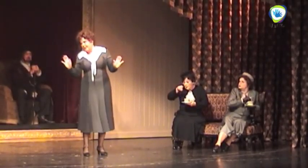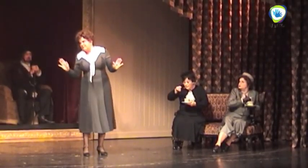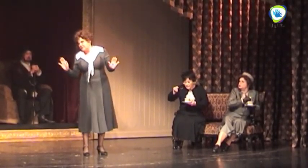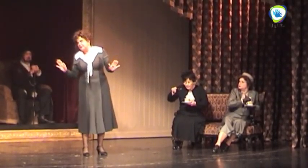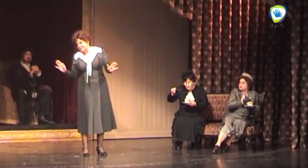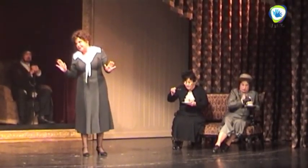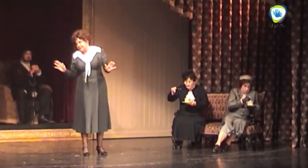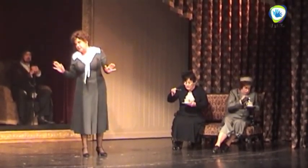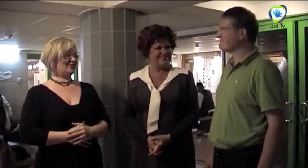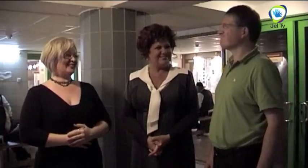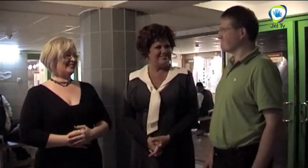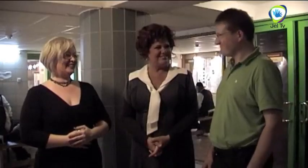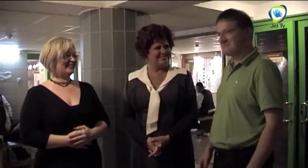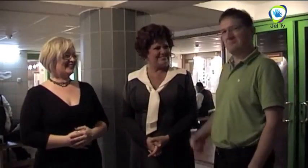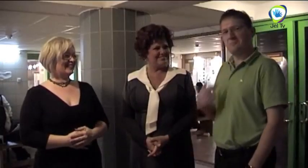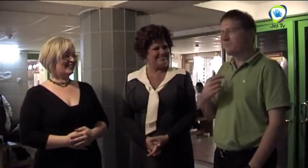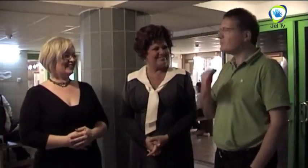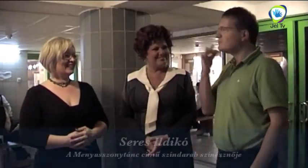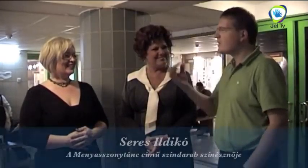Soha nem vitézkedett.